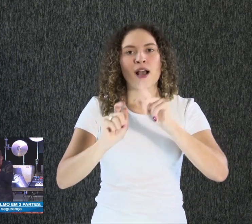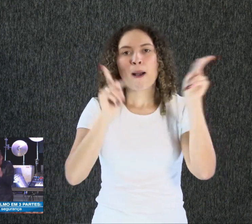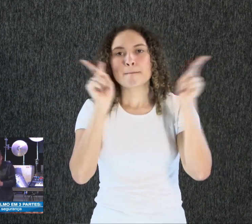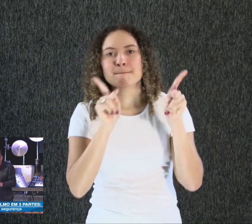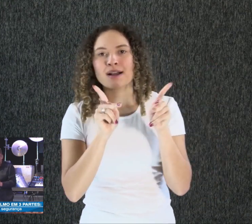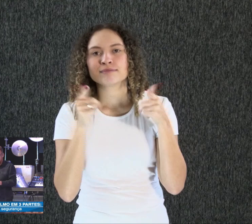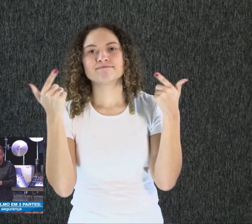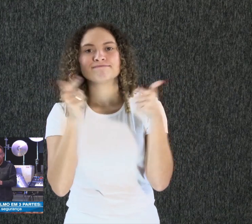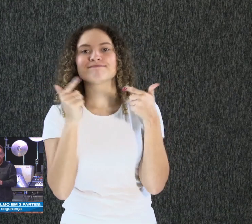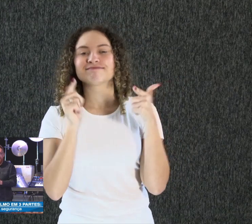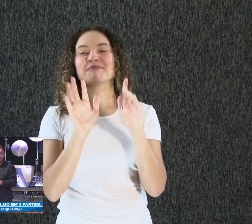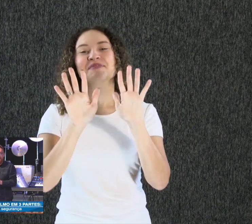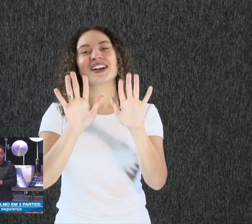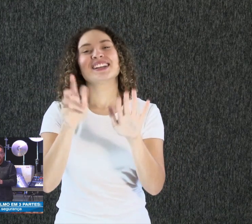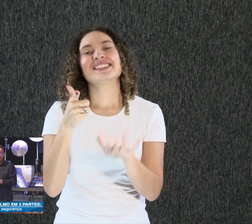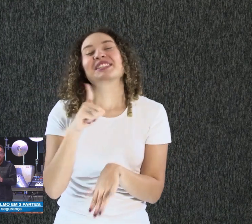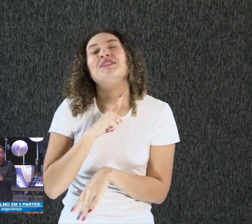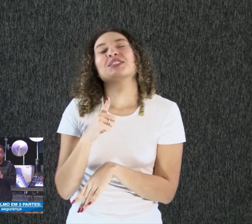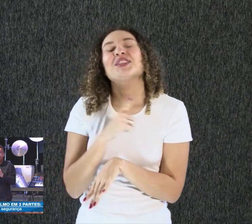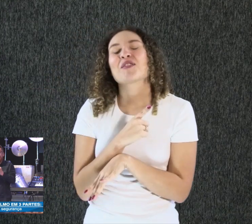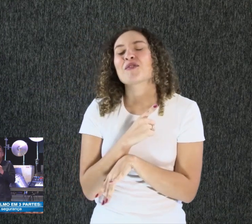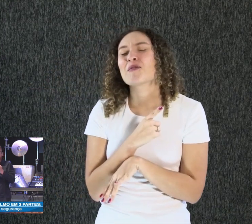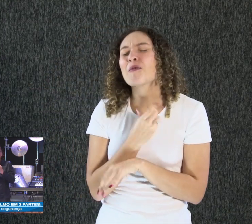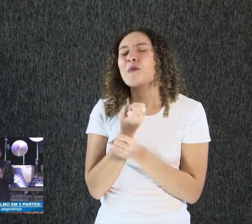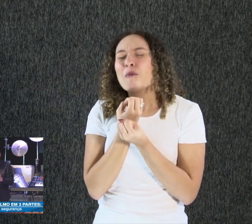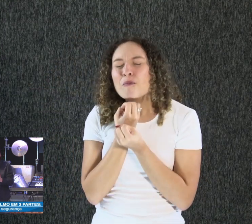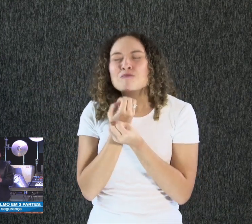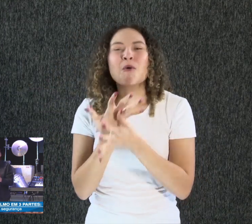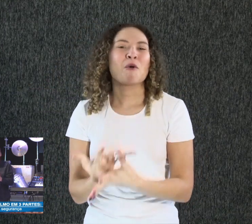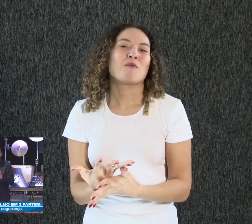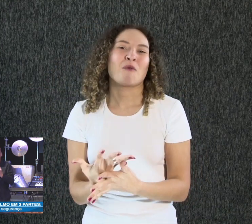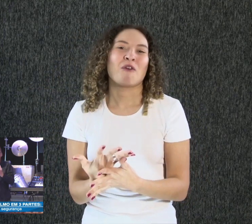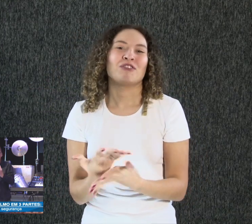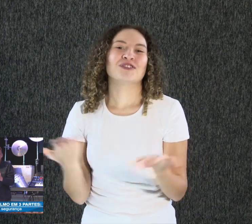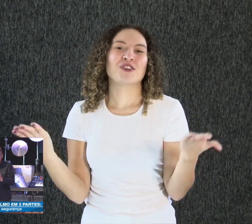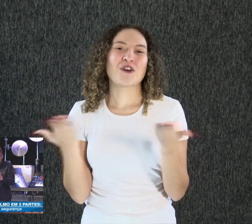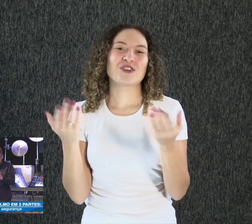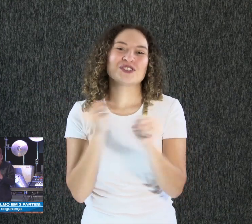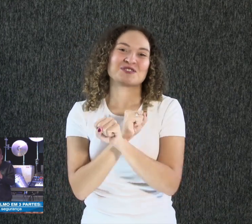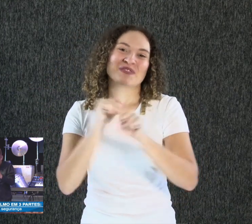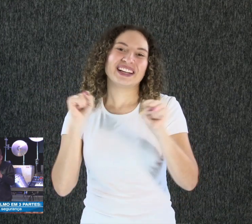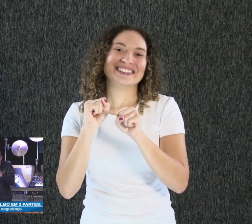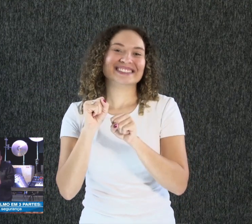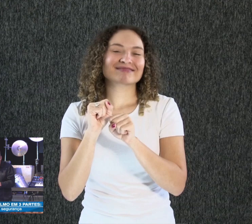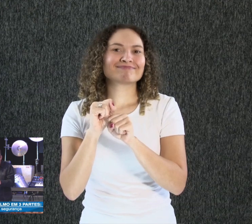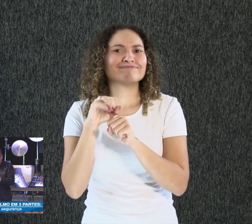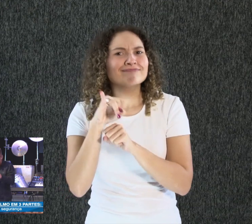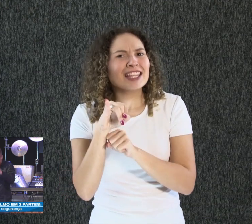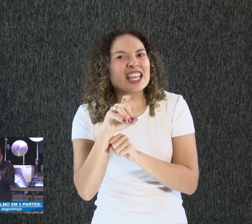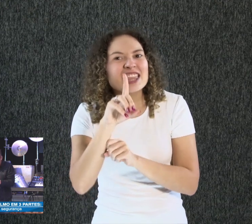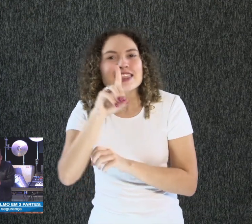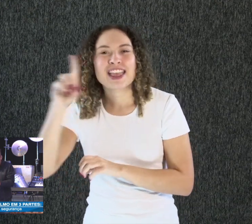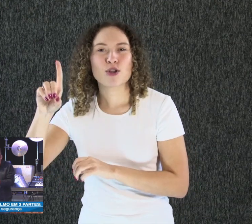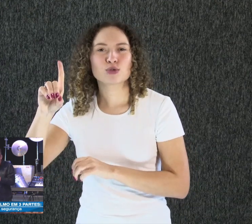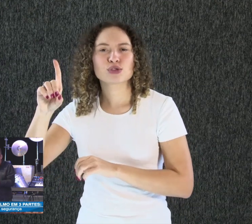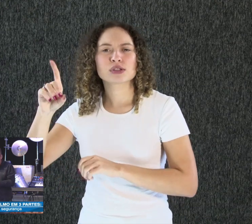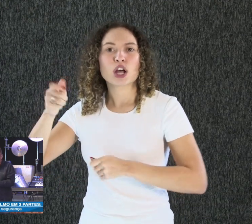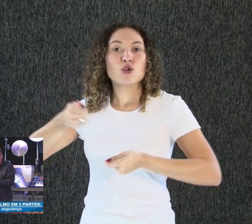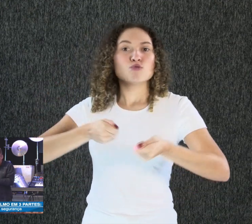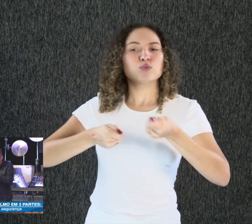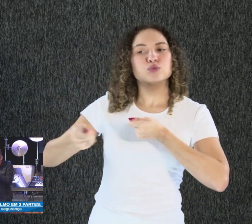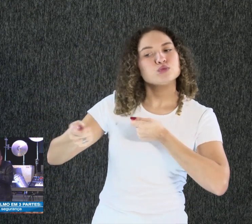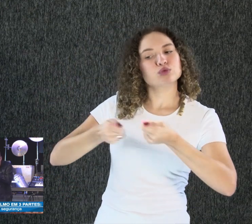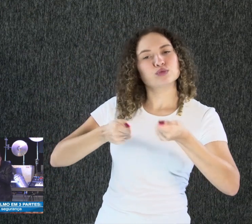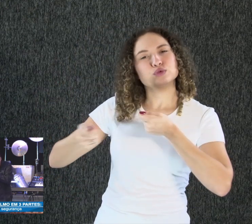nos tragar. Mas eu tenho uma excelente, ótima notícia para você nesta manhã. Se Deus, o nosso